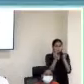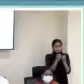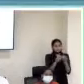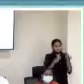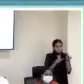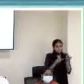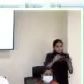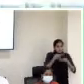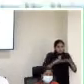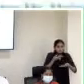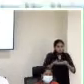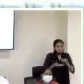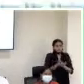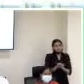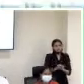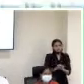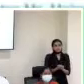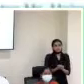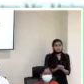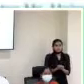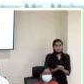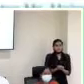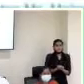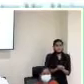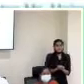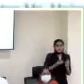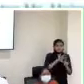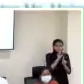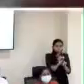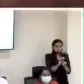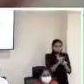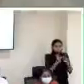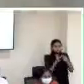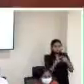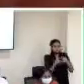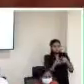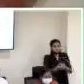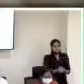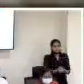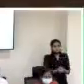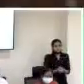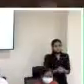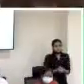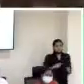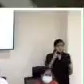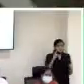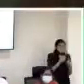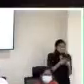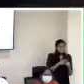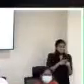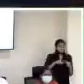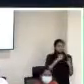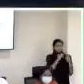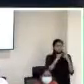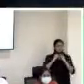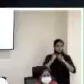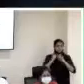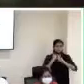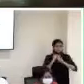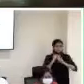कार्यशाला, दिव्यांग समावेशी पारंपरिक सांस्कृतिक उत्सव। लक्षित समूह। इस आयोजन का